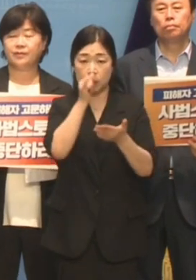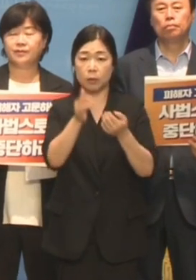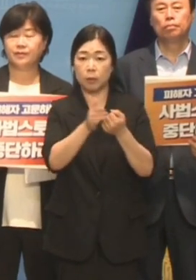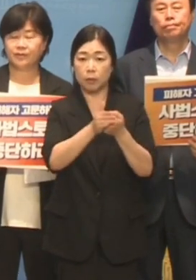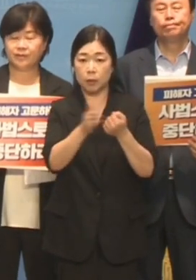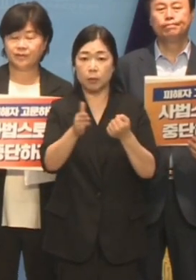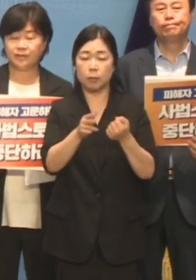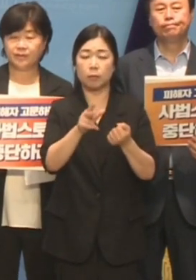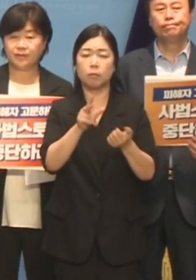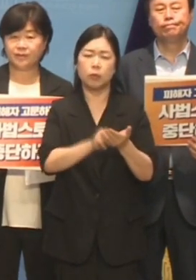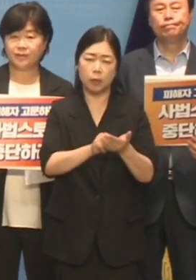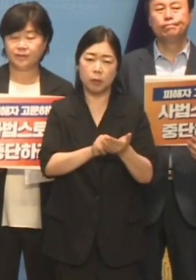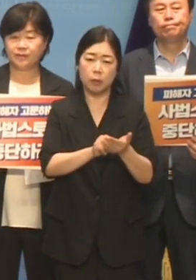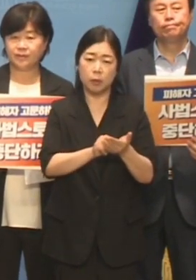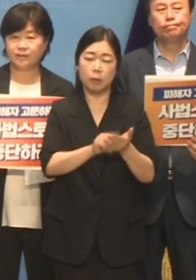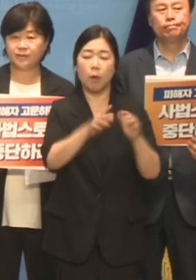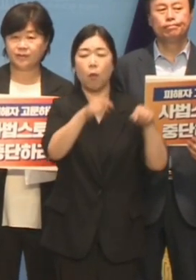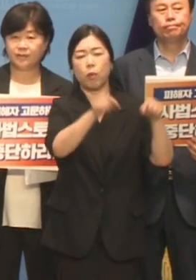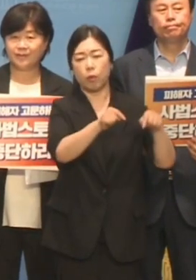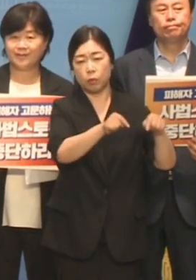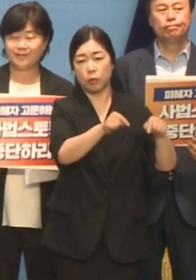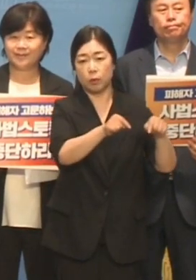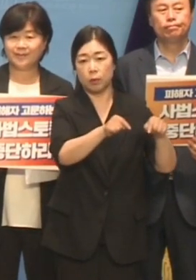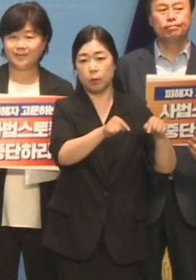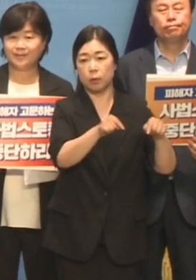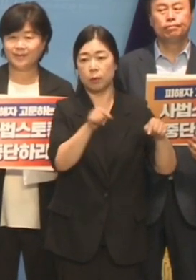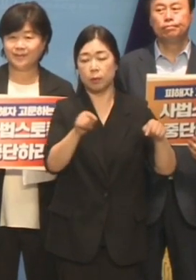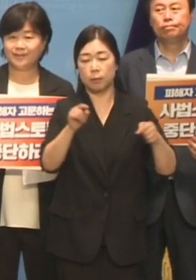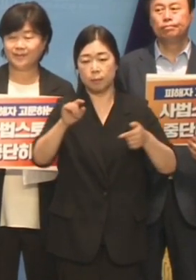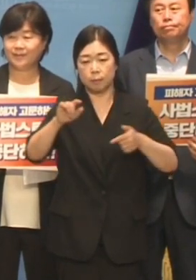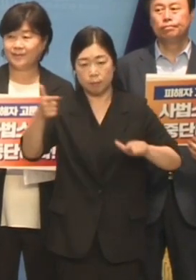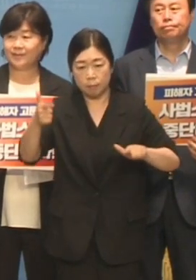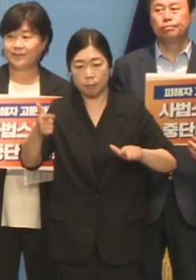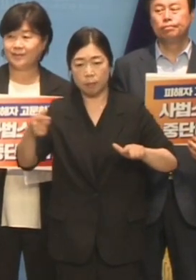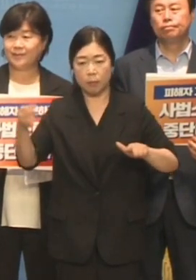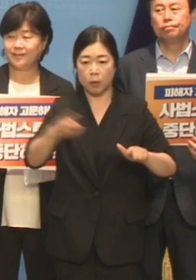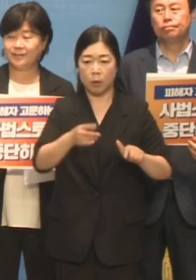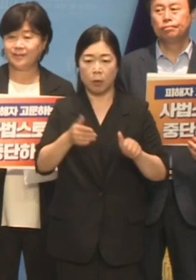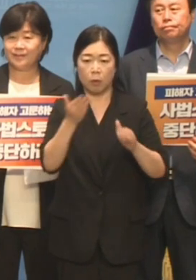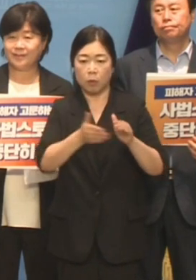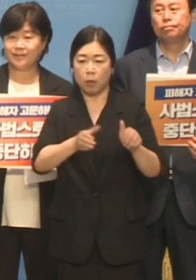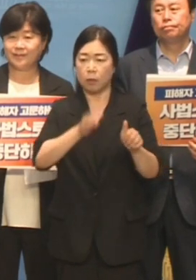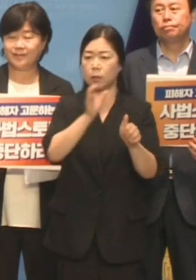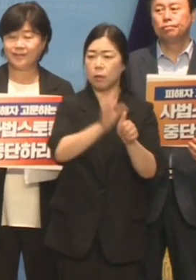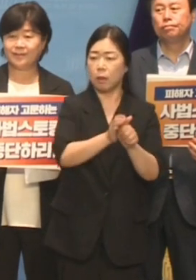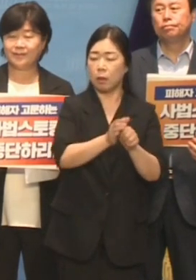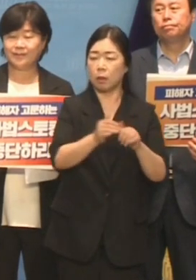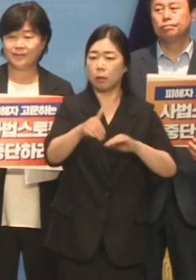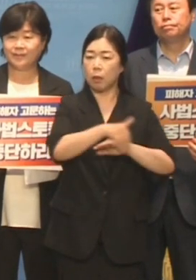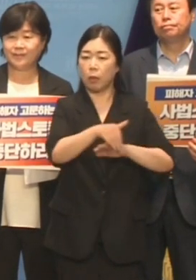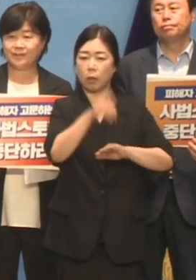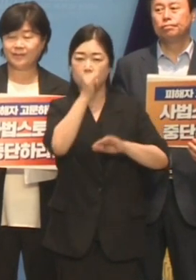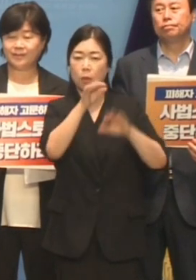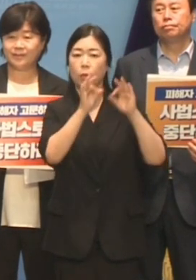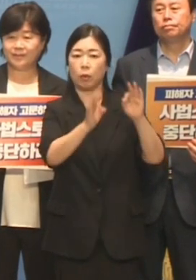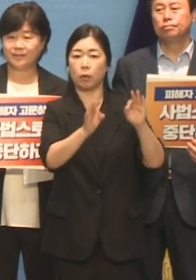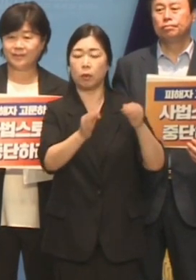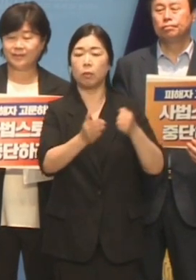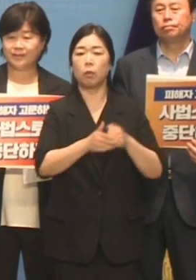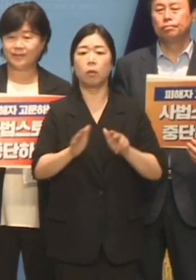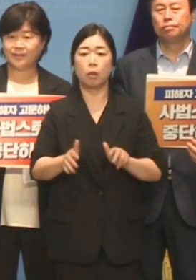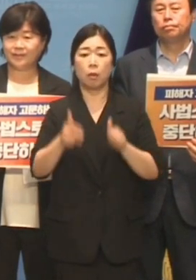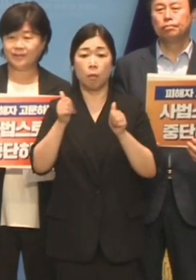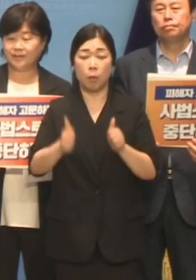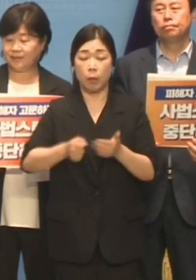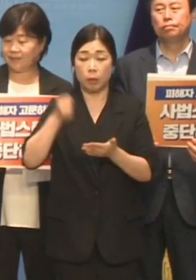있는데 문제는 외교부가 이의를 제기하고 또다시 공탁을 시도할 것 같은 입장을 오늘 법원